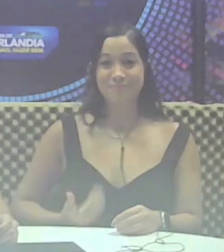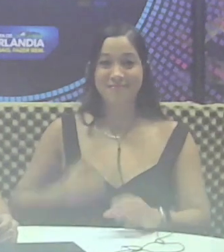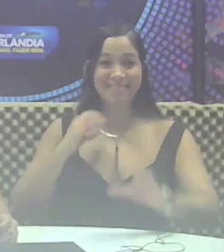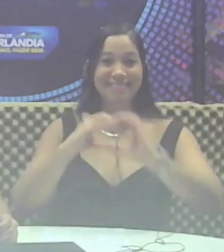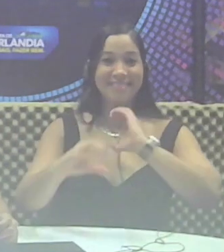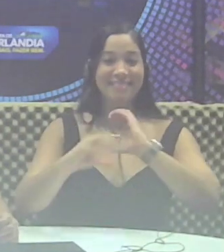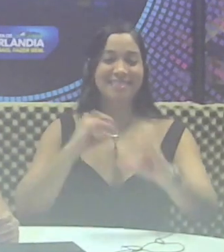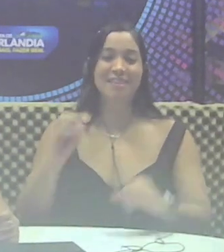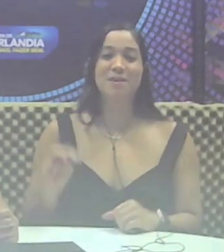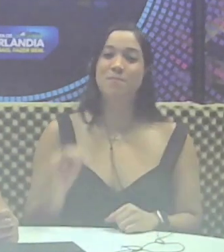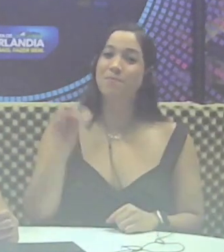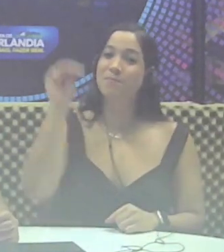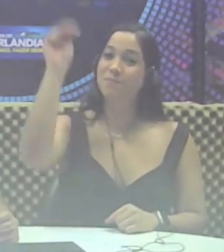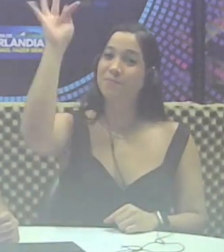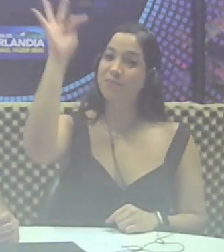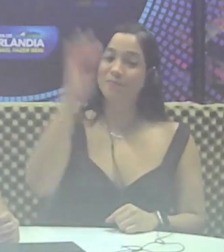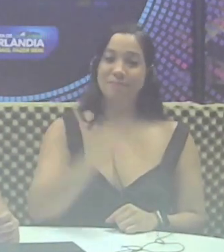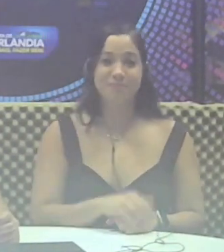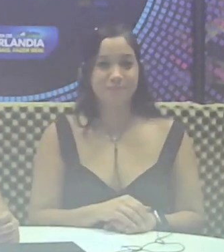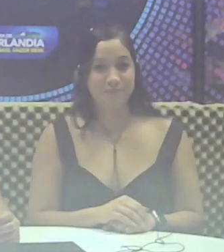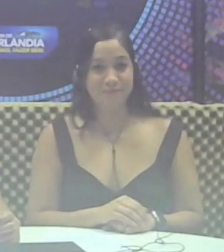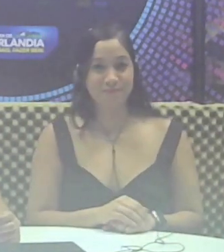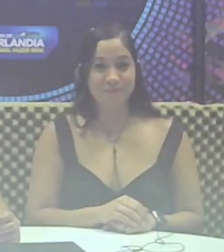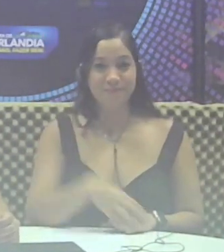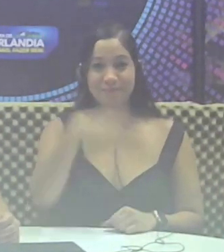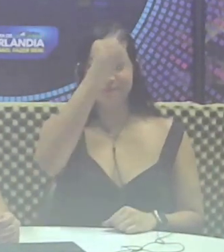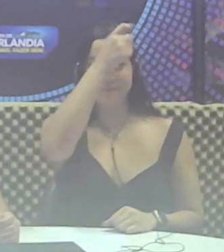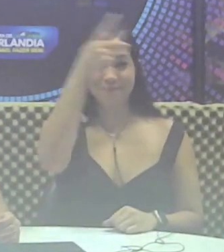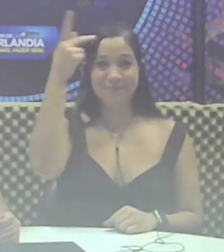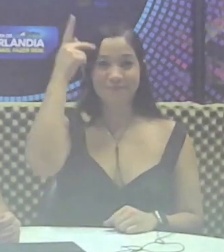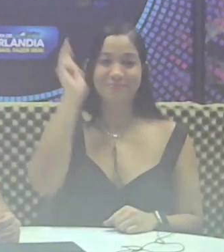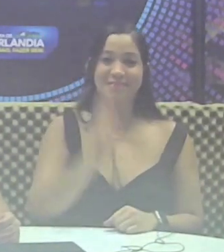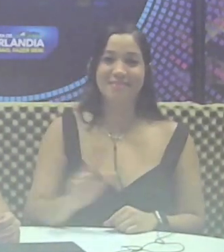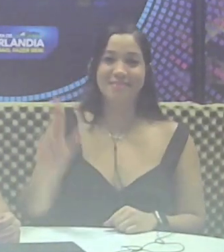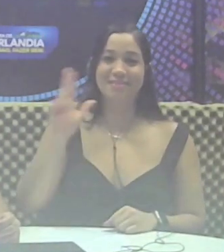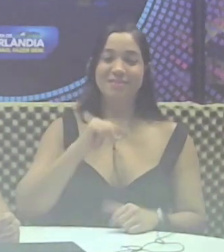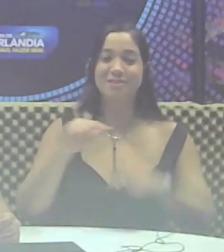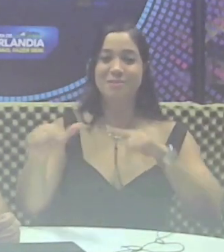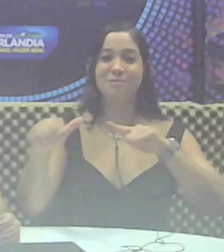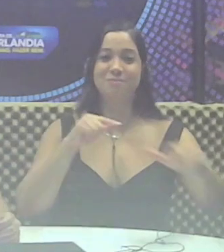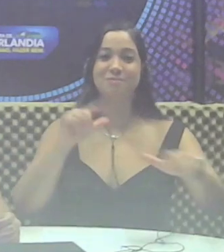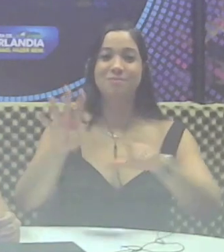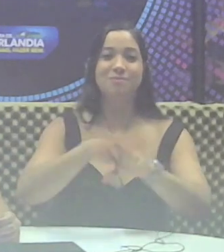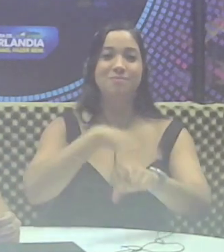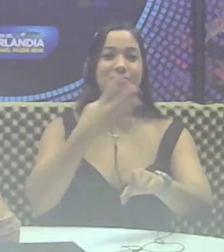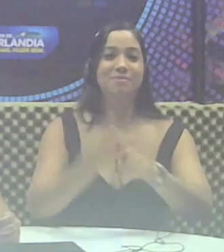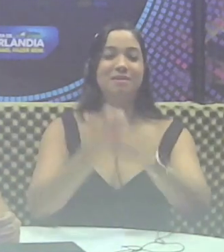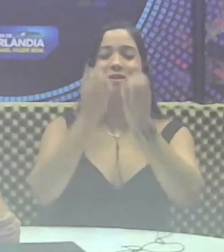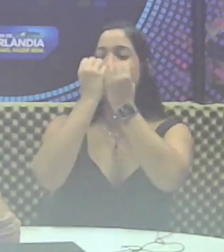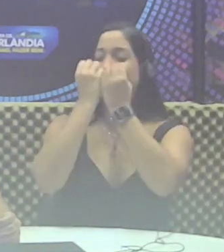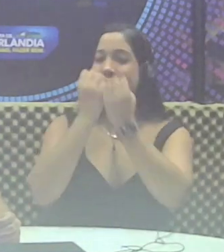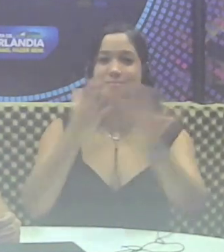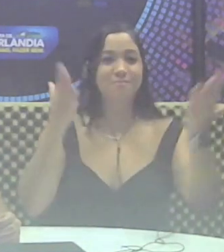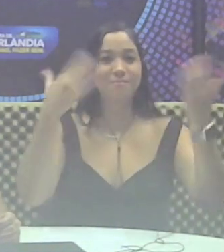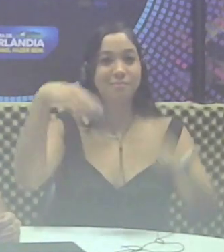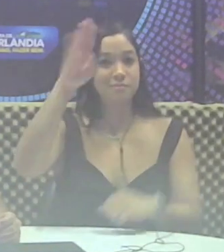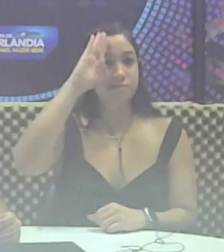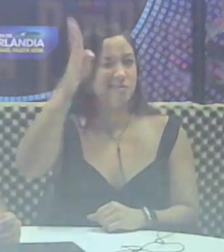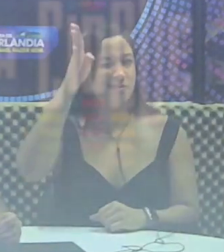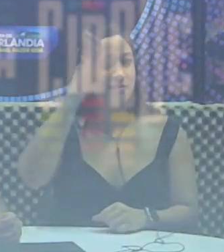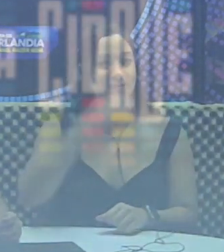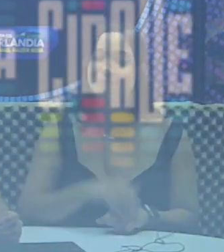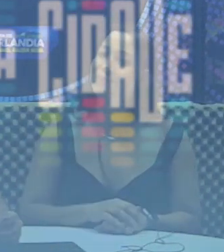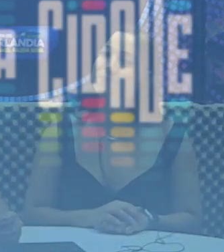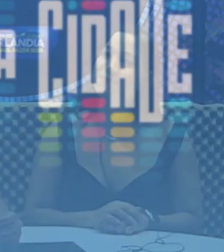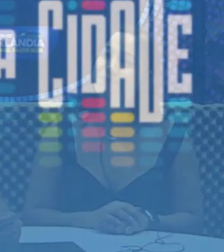Municipal de Governo e Comunicação, Marco Túlio de Castro Kalimann. Prefeitura de Uberlândia. Fazer mais, fazer bem. Até